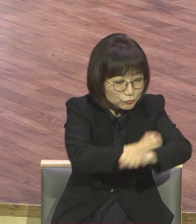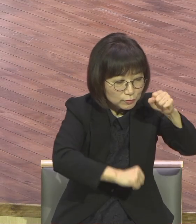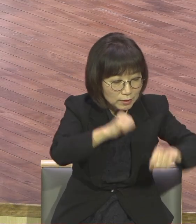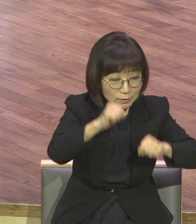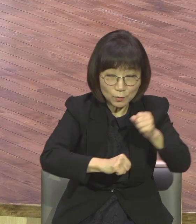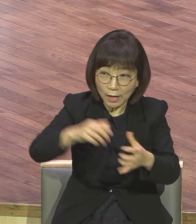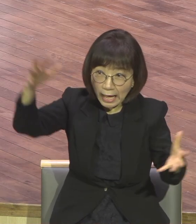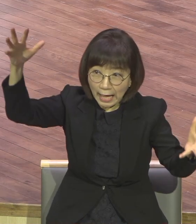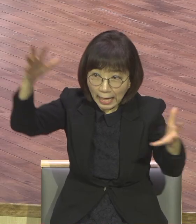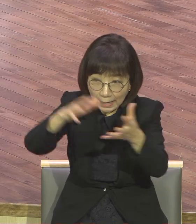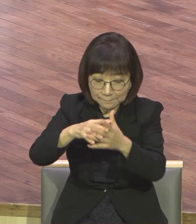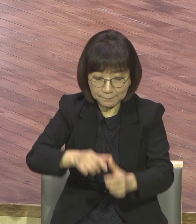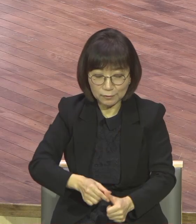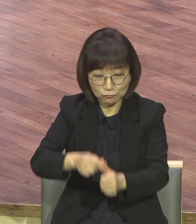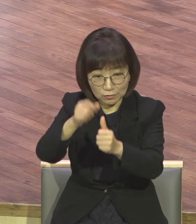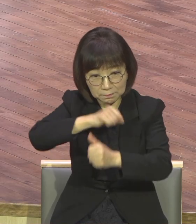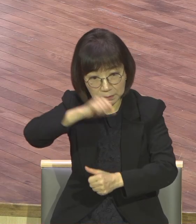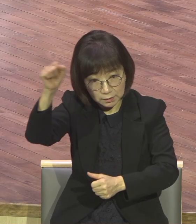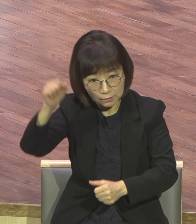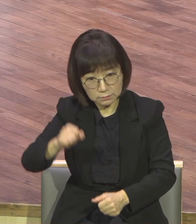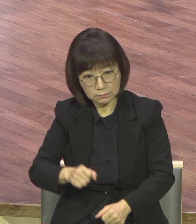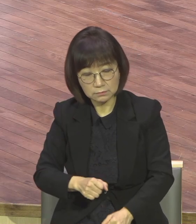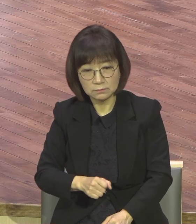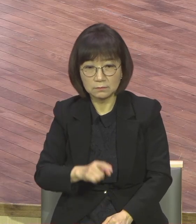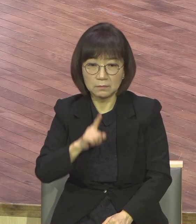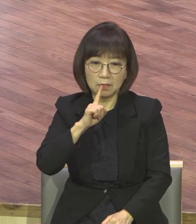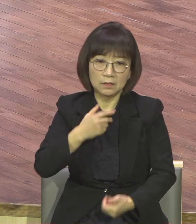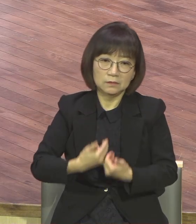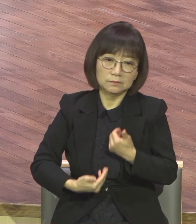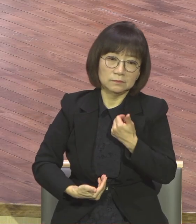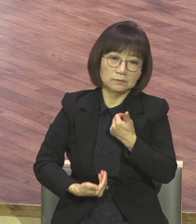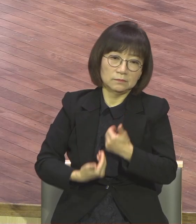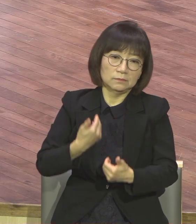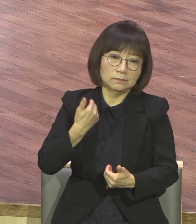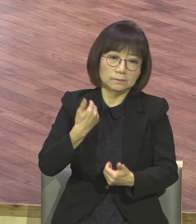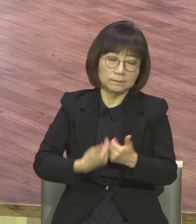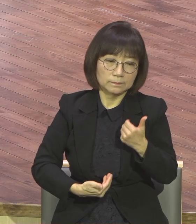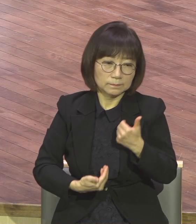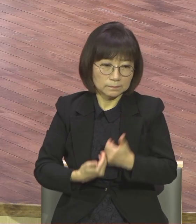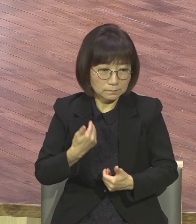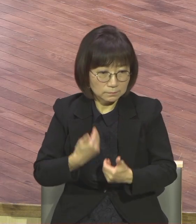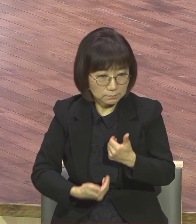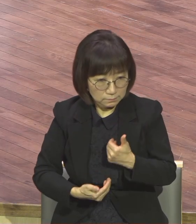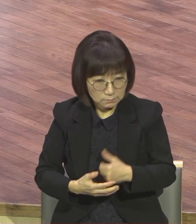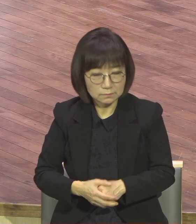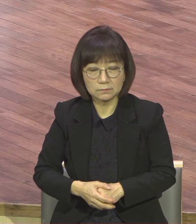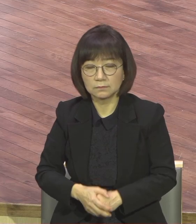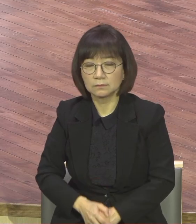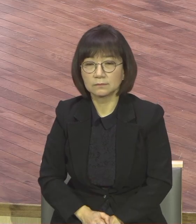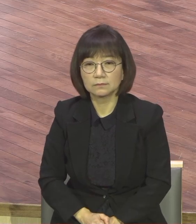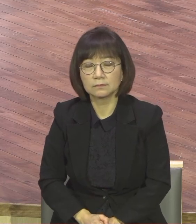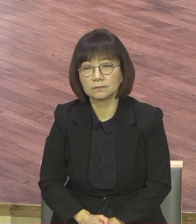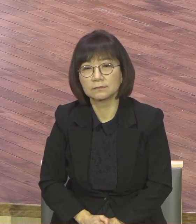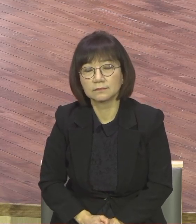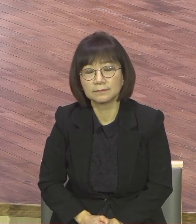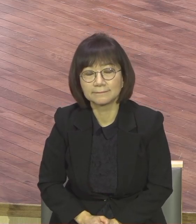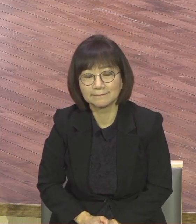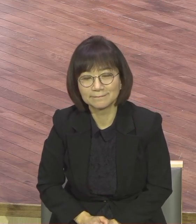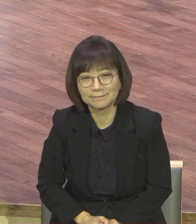막 숫자도 많이 모이고 막 엄청나 크고 대단해 보입니다. 구원관이 다릅니다.